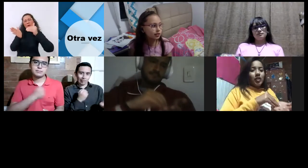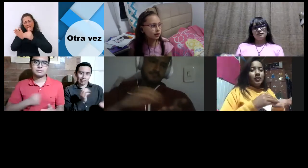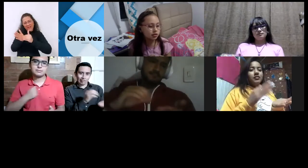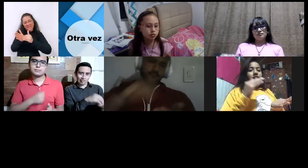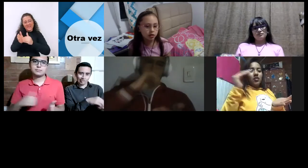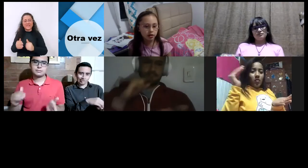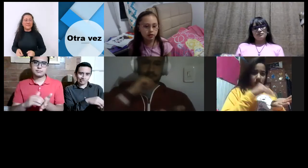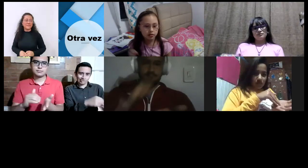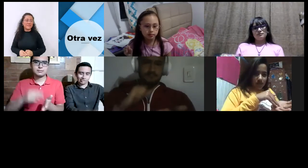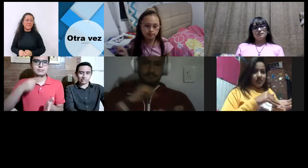otra vez.